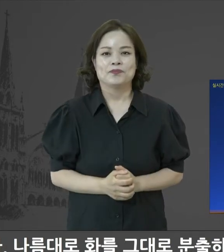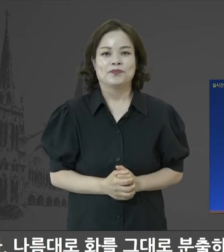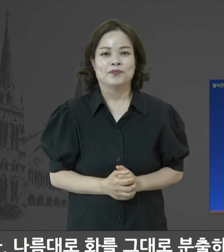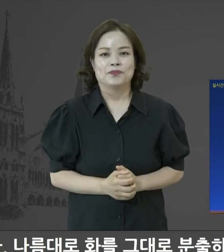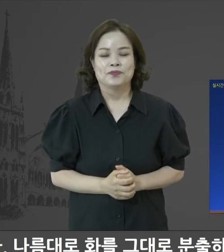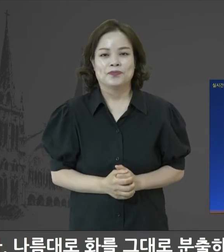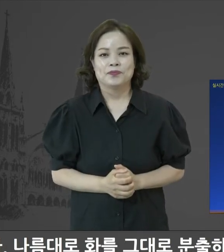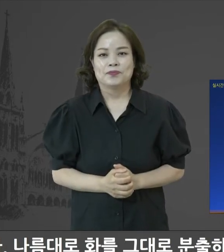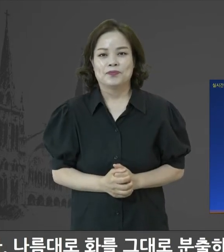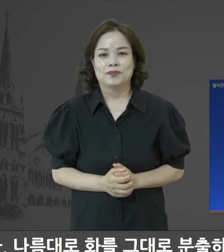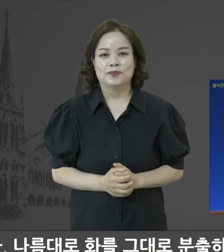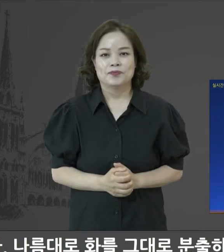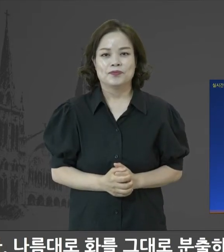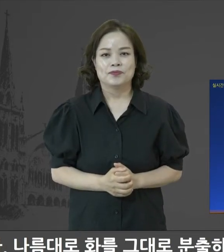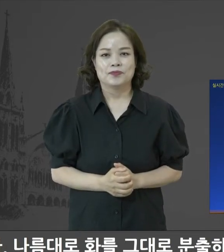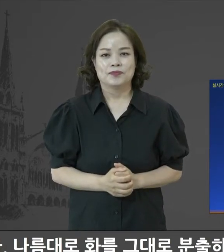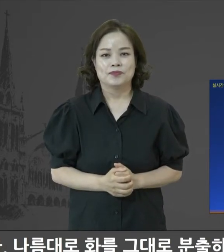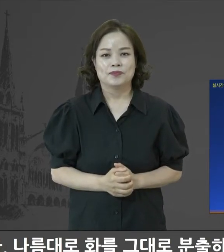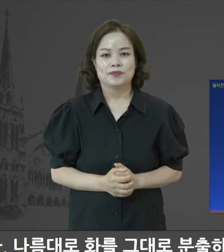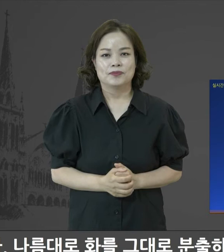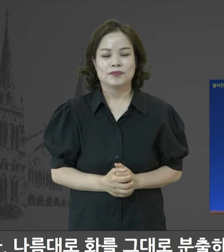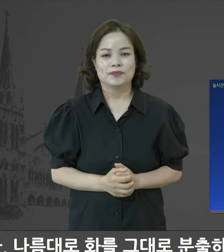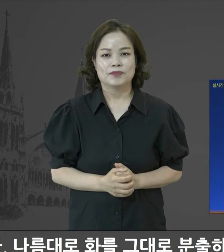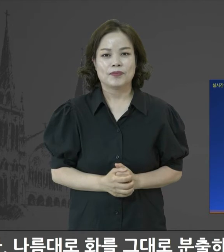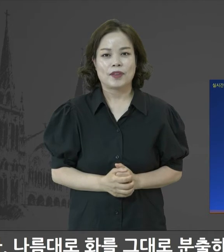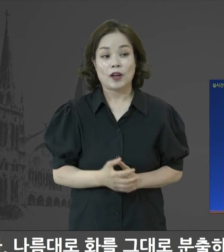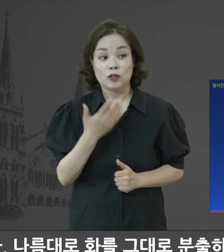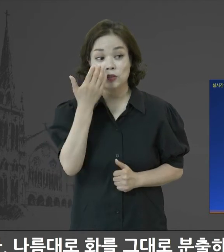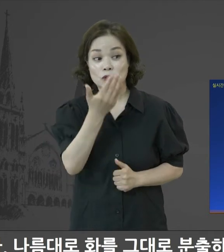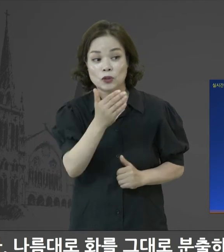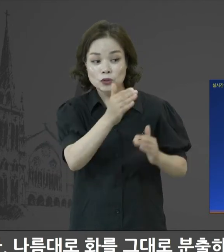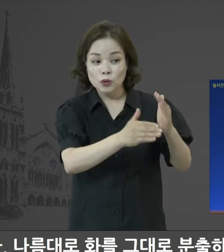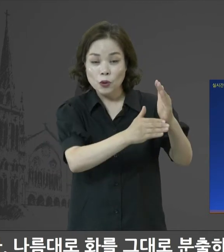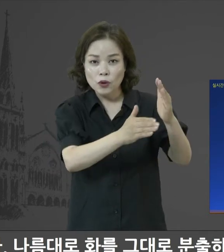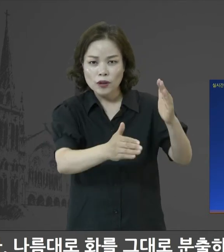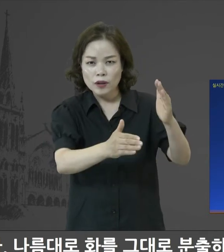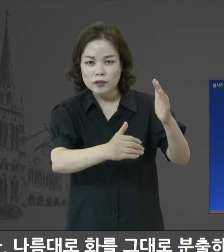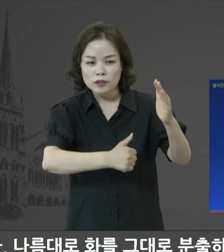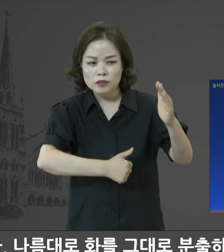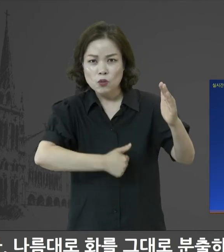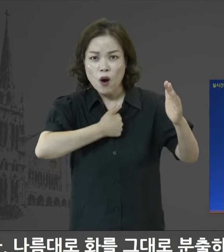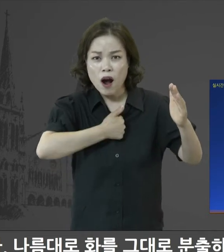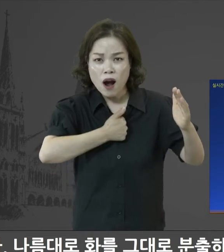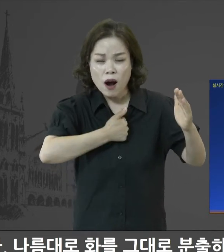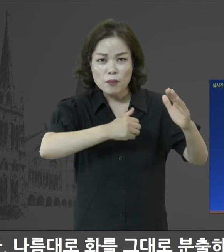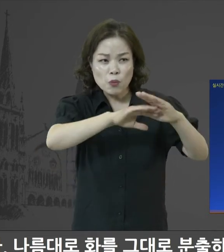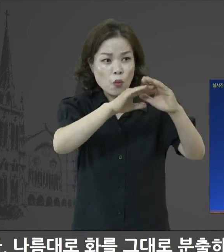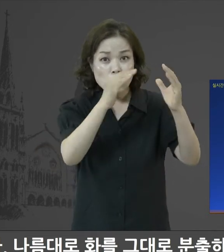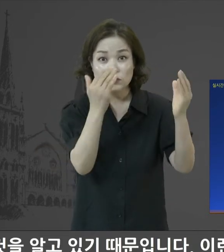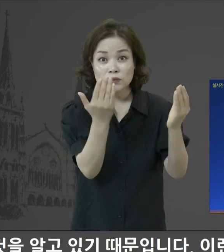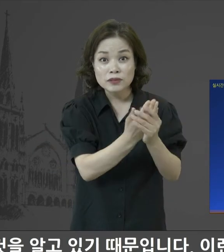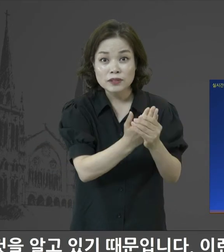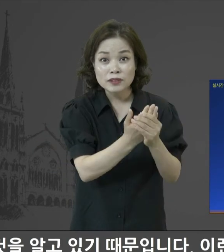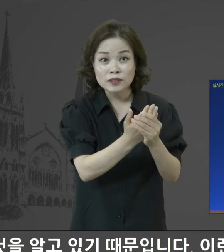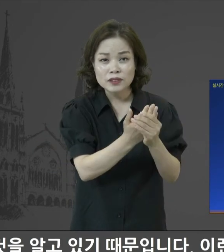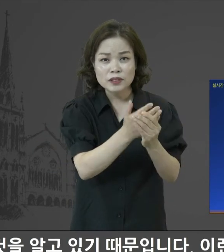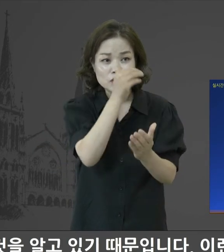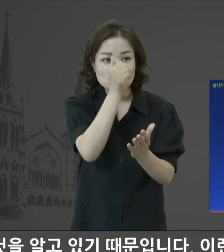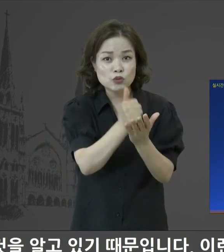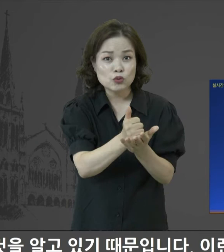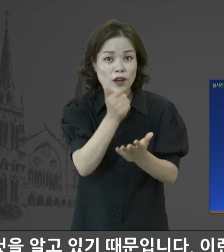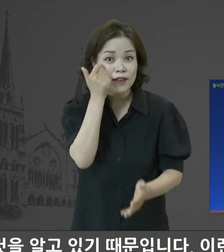때문입니다. 이런 질문도 해보셨나요? 성도가 내는 모든 화는 다